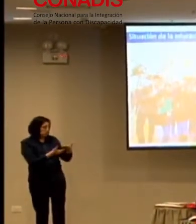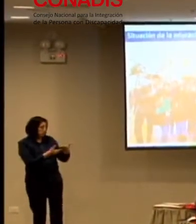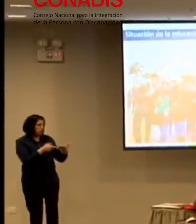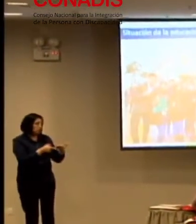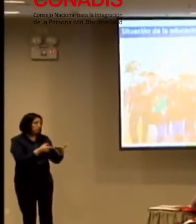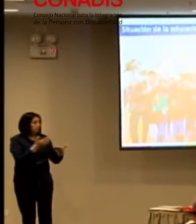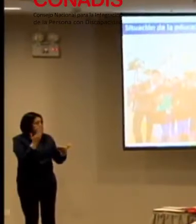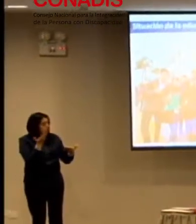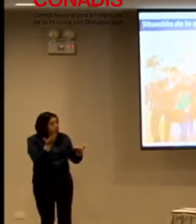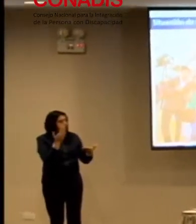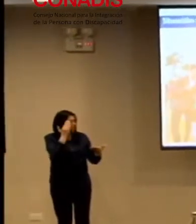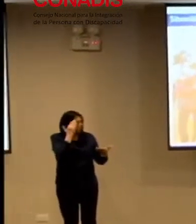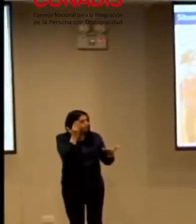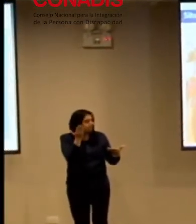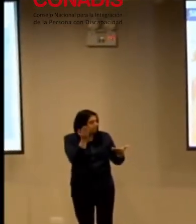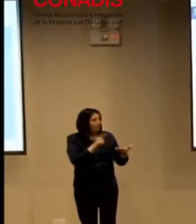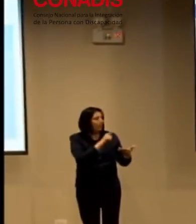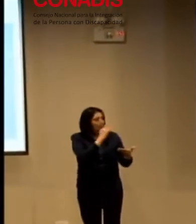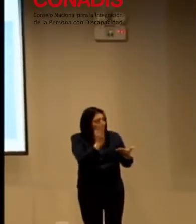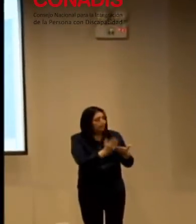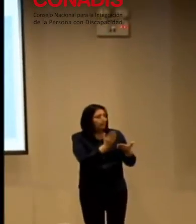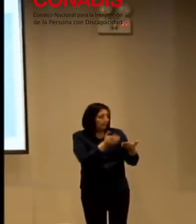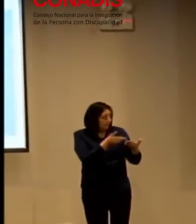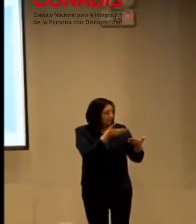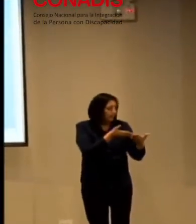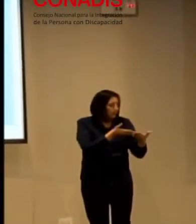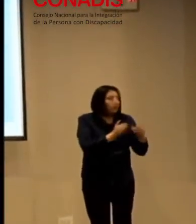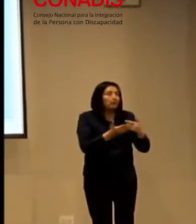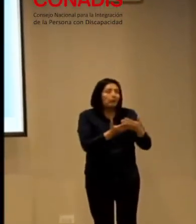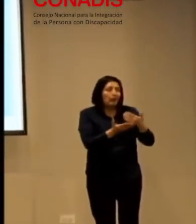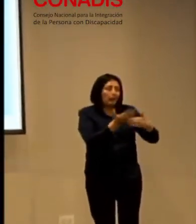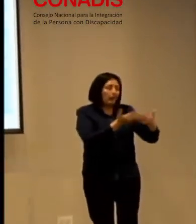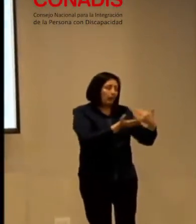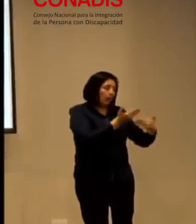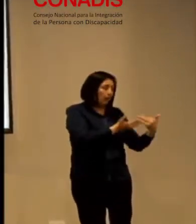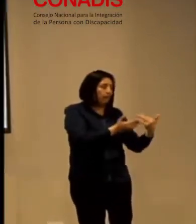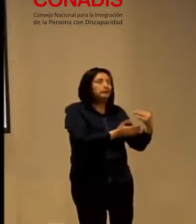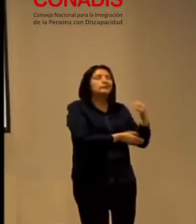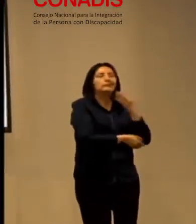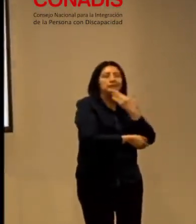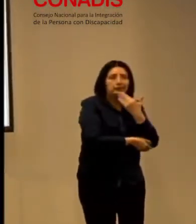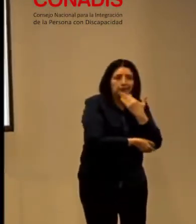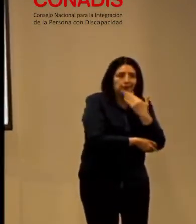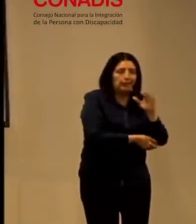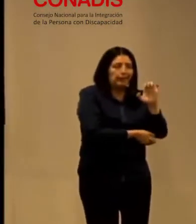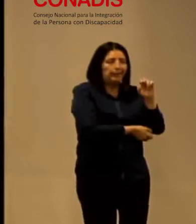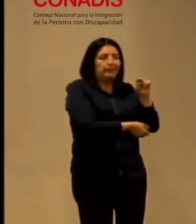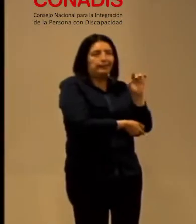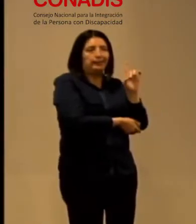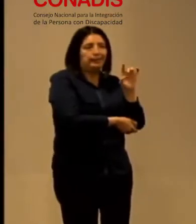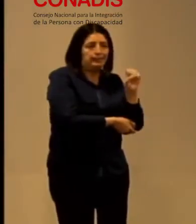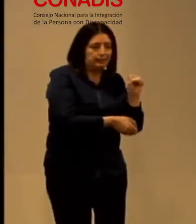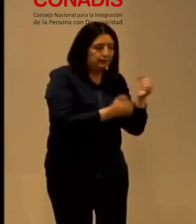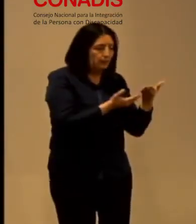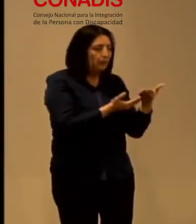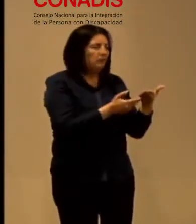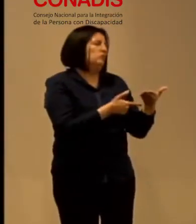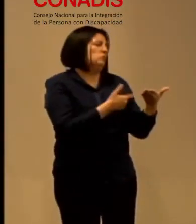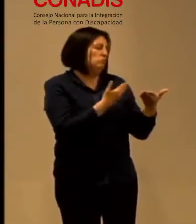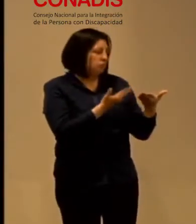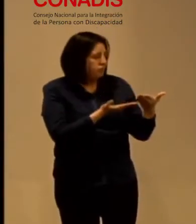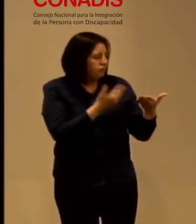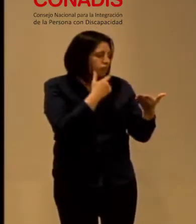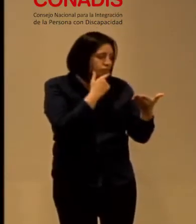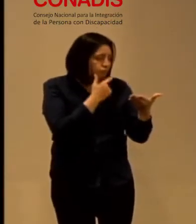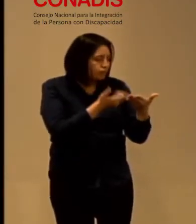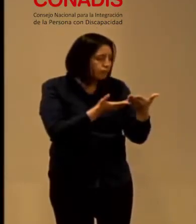serie de problemática, pero la anterior a la del censo es la ENEDIS, que ustedes también la conocen. Pero digamos, sabemos la problemática, problematicemos